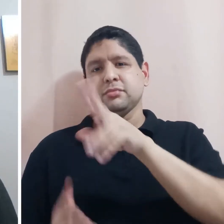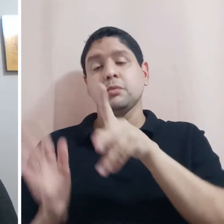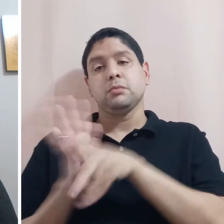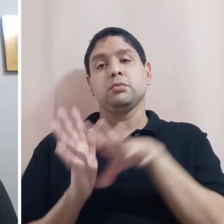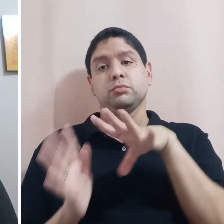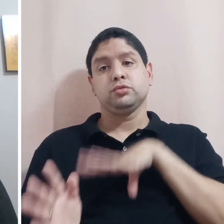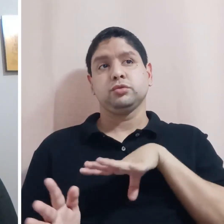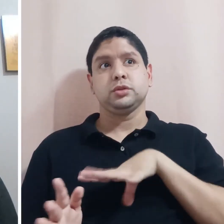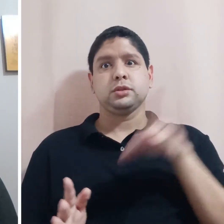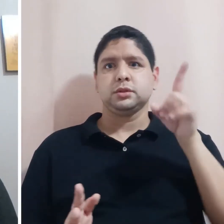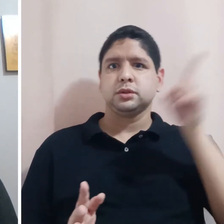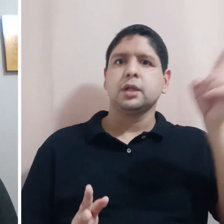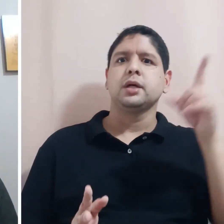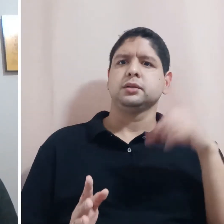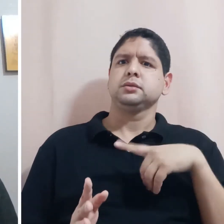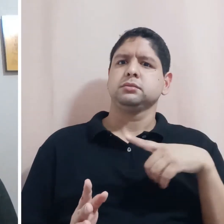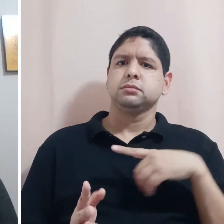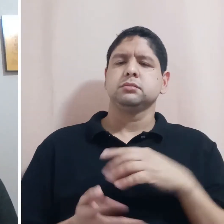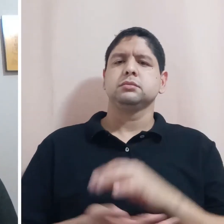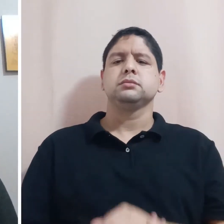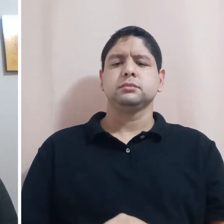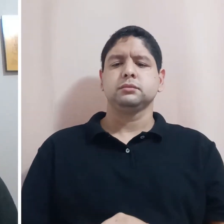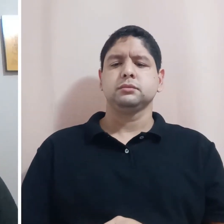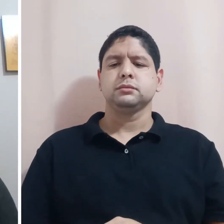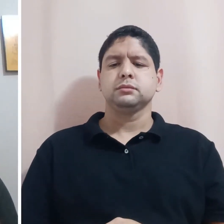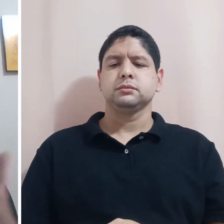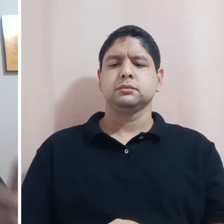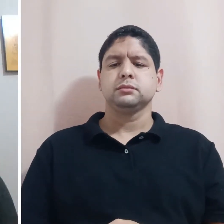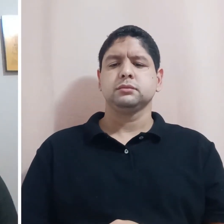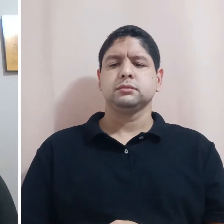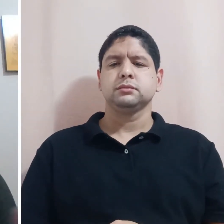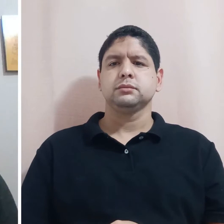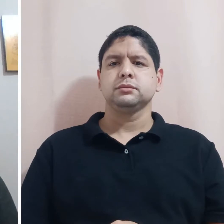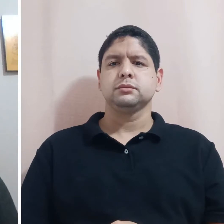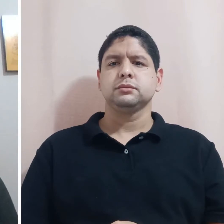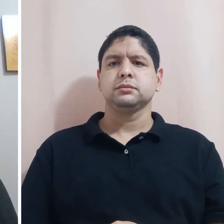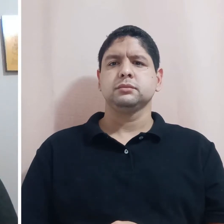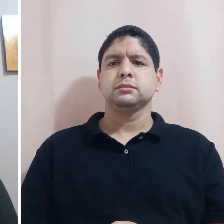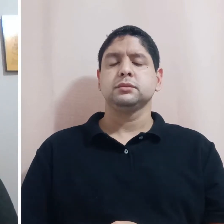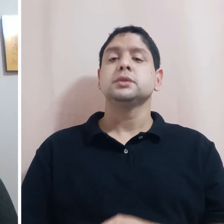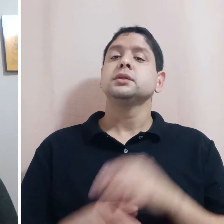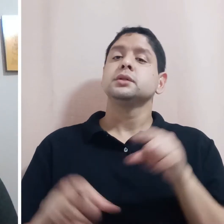né, símbolo aí religioso dos portugueses, né,